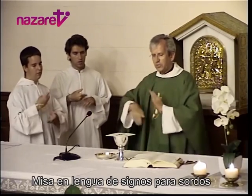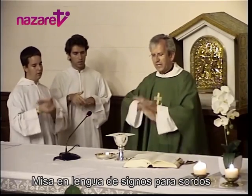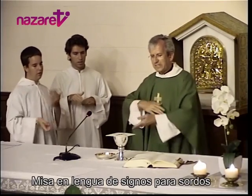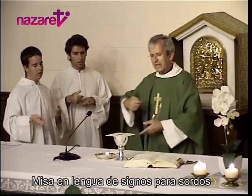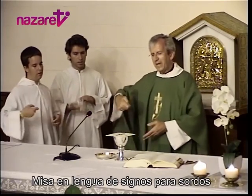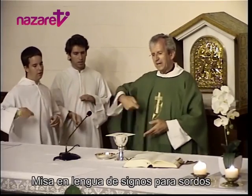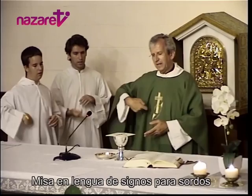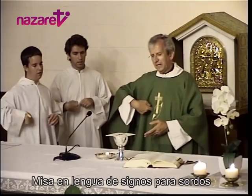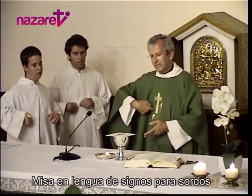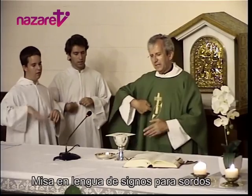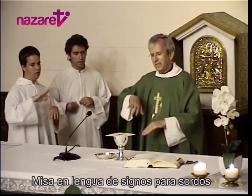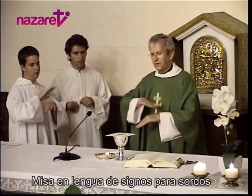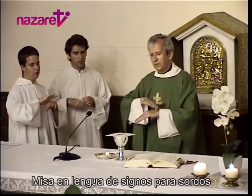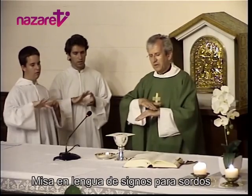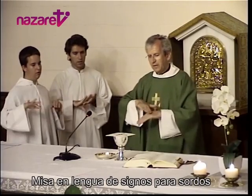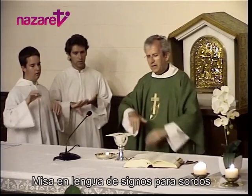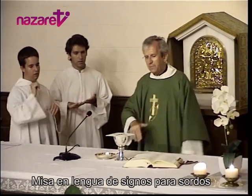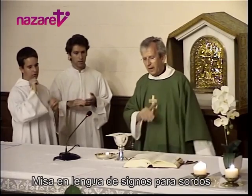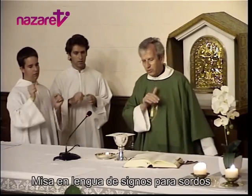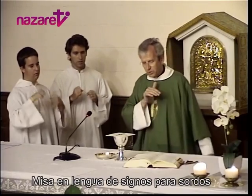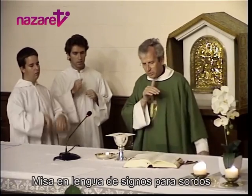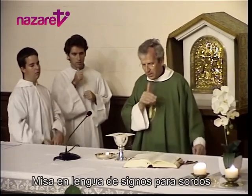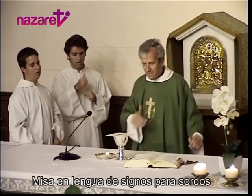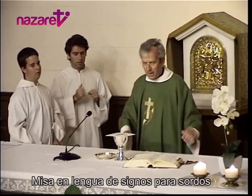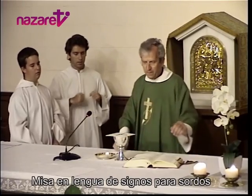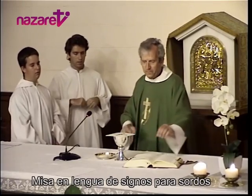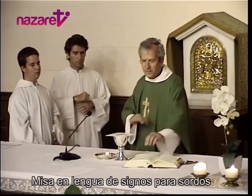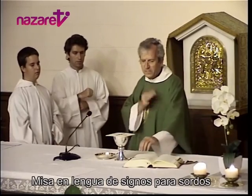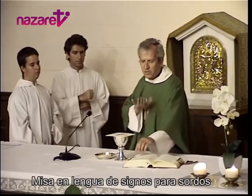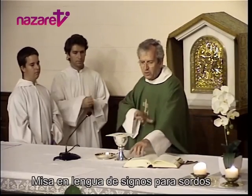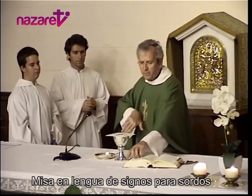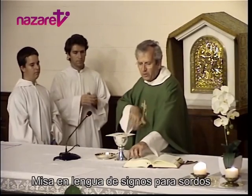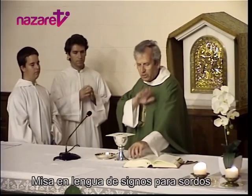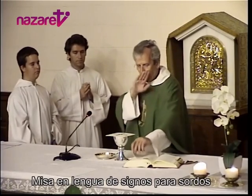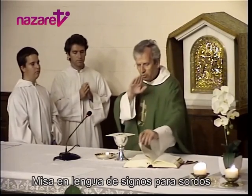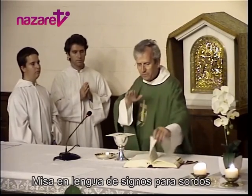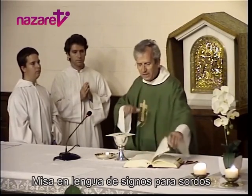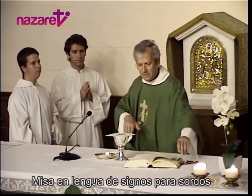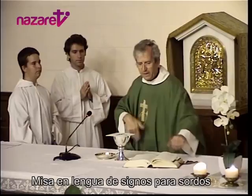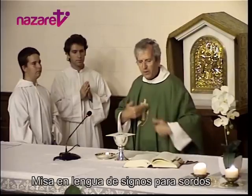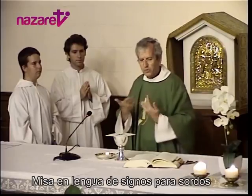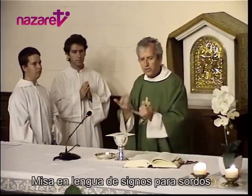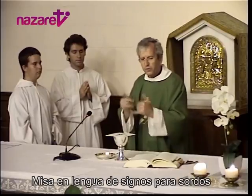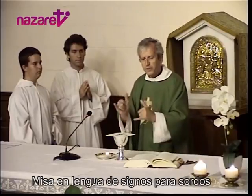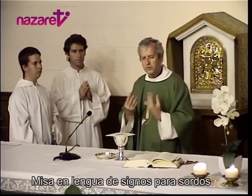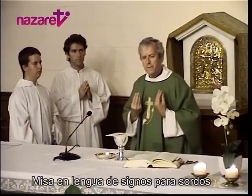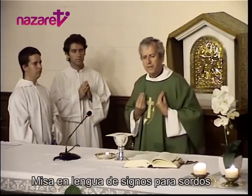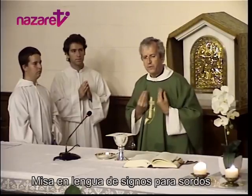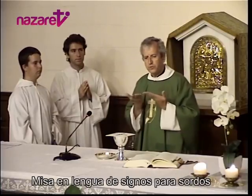dejes caer en la tentación y líbranos del mal. Señor, líbranos de todos los males y pecados y concédenos la paz en nuestros